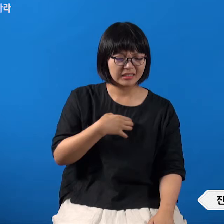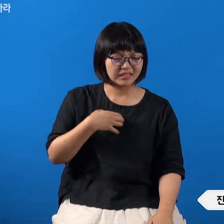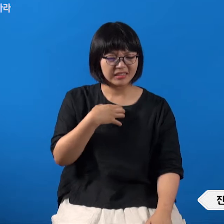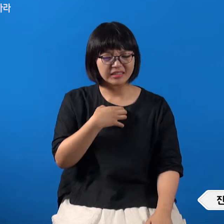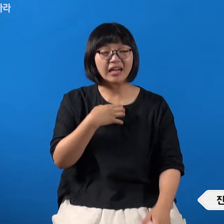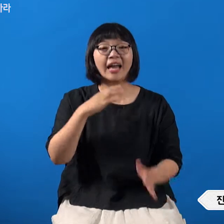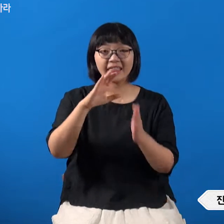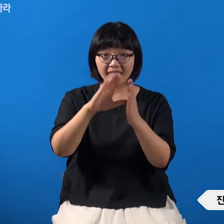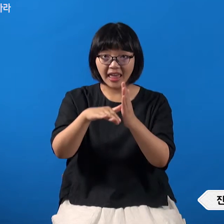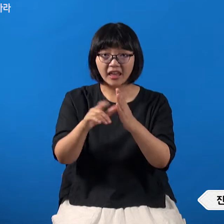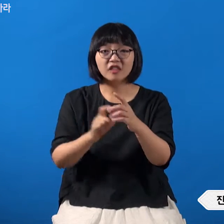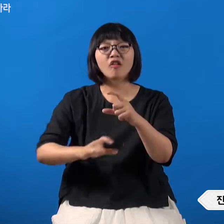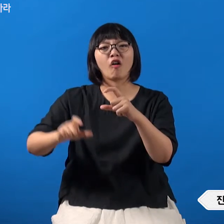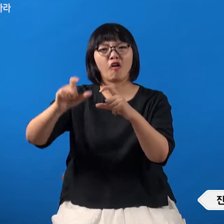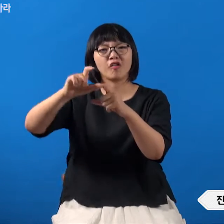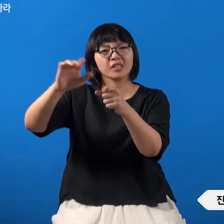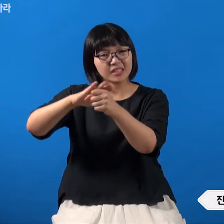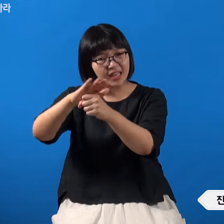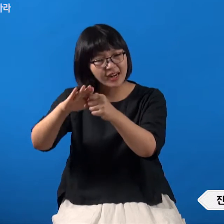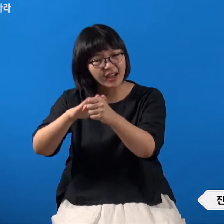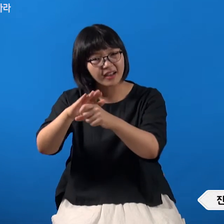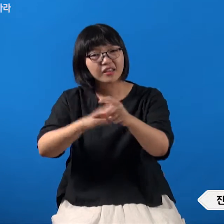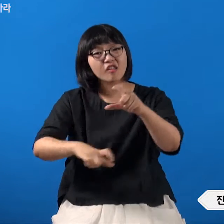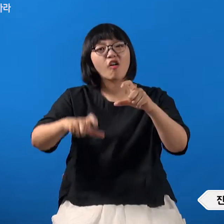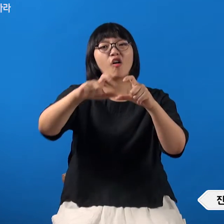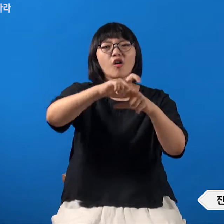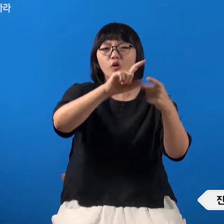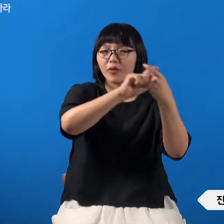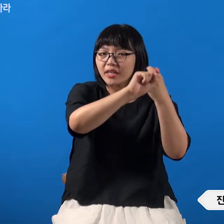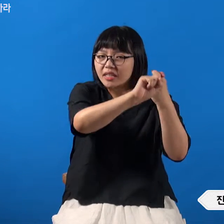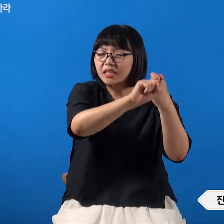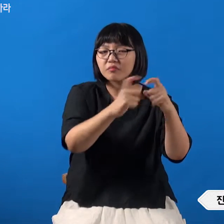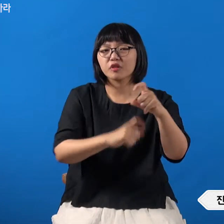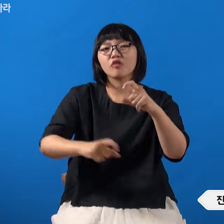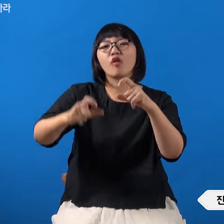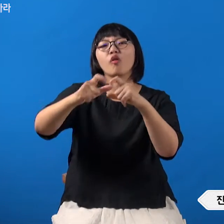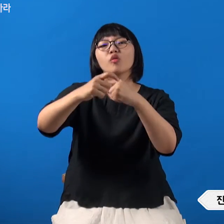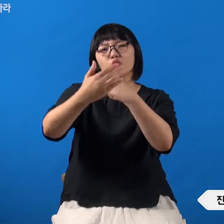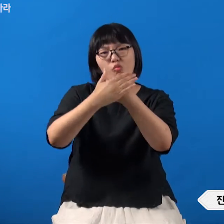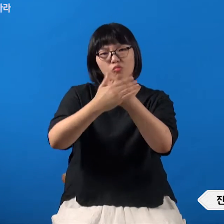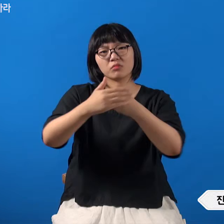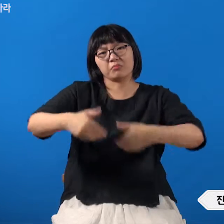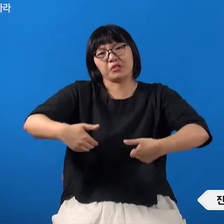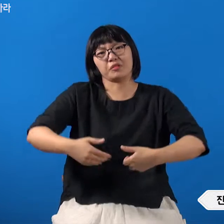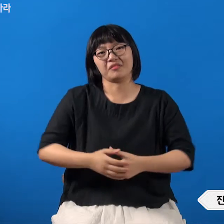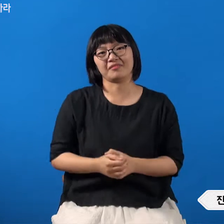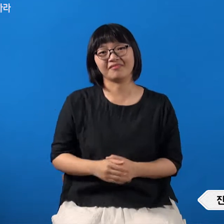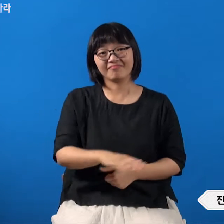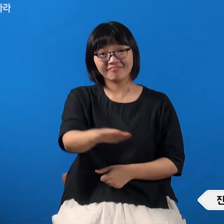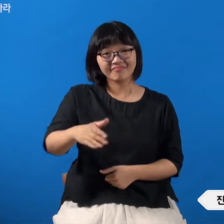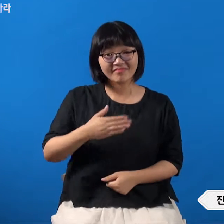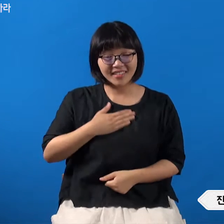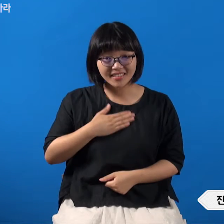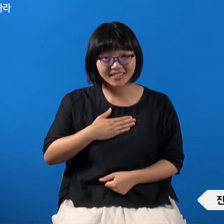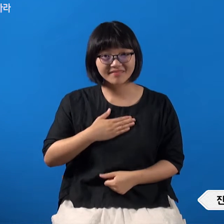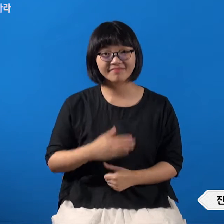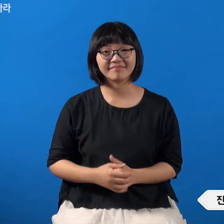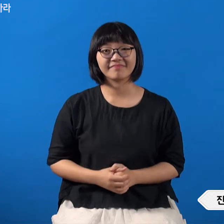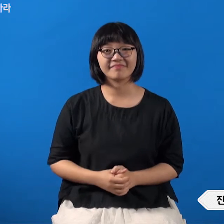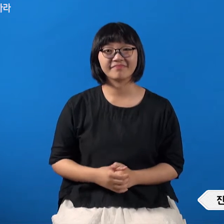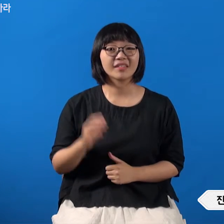많은 관심이, 더 많은 도움이 필요하다는 사실을 우리는 알고 있지 않습니까?